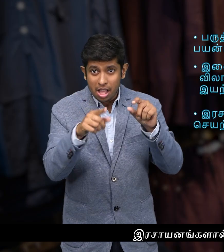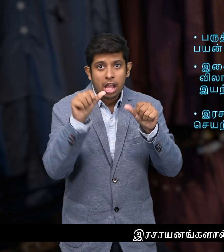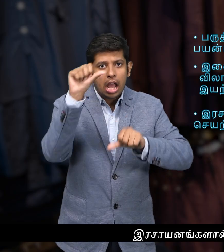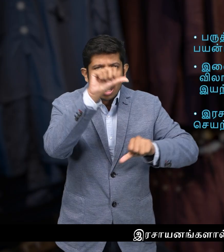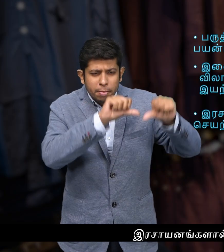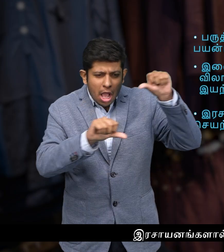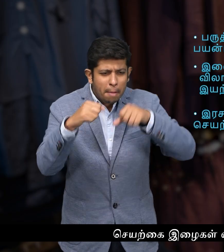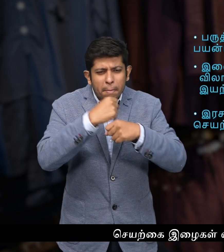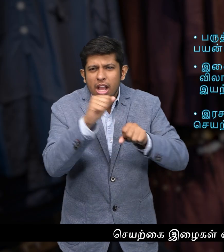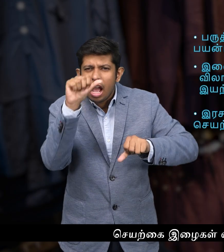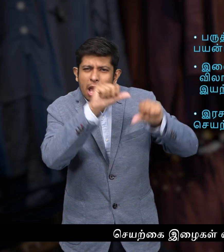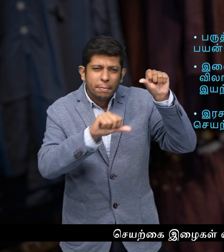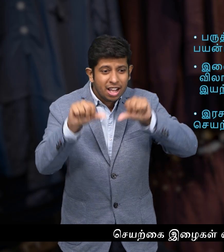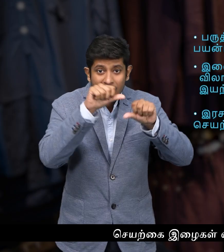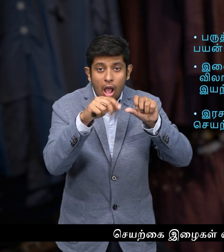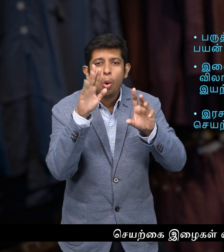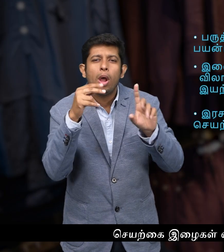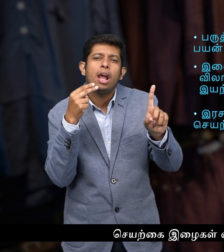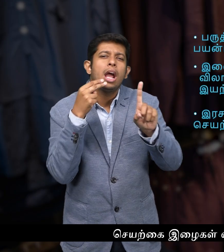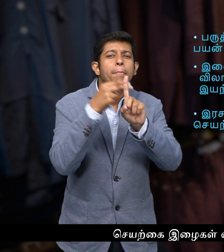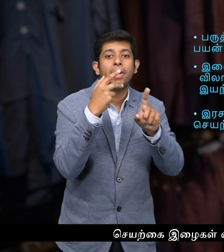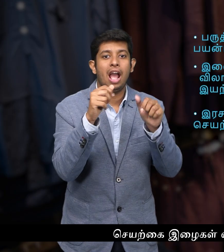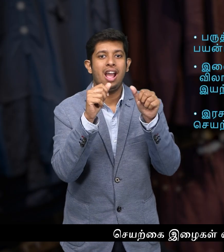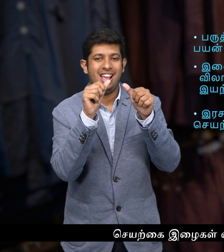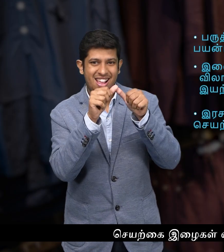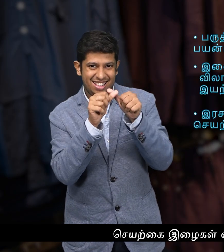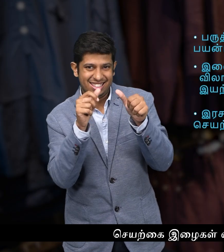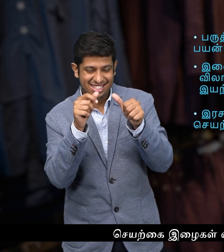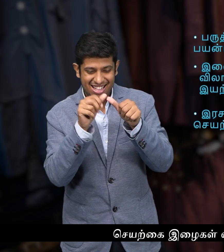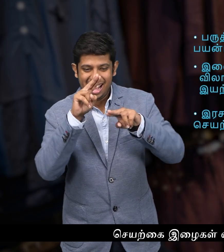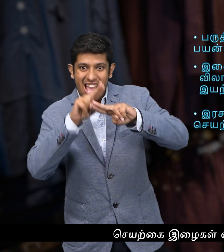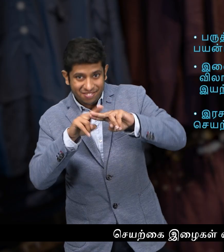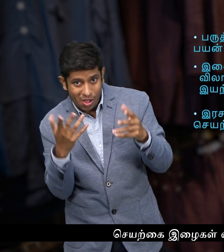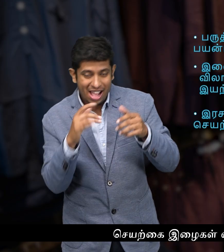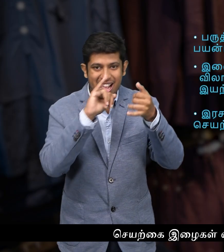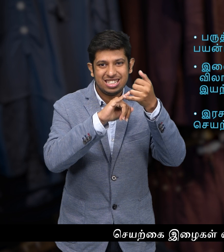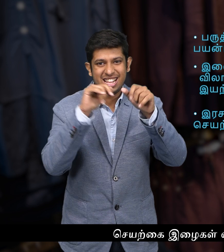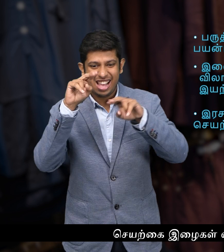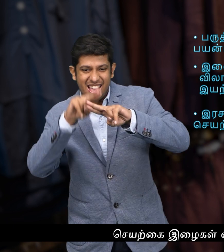ரசாயனங்களால் செய்யப்பட்ட இலைகள் செயற்கை இழைகள் என்று அழைக்கப்படுகின்றன.